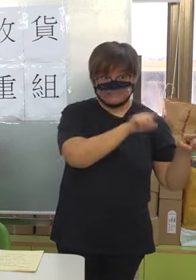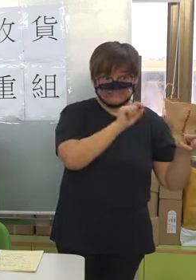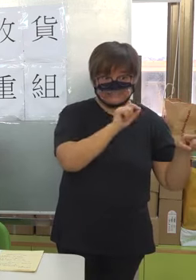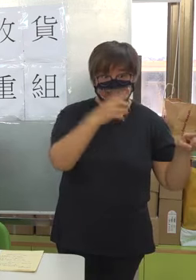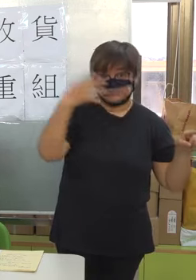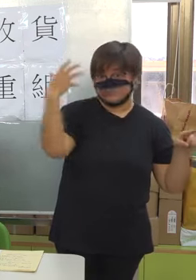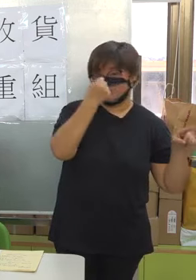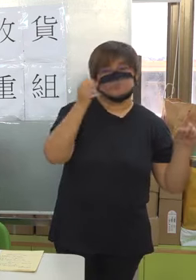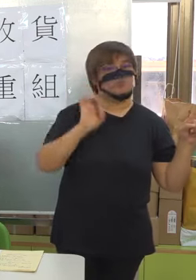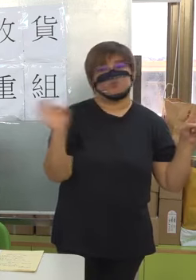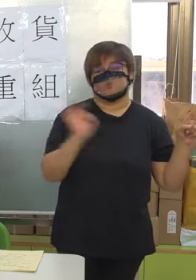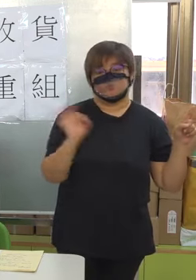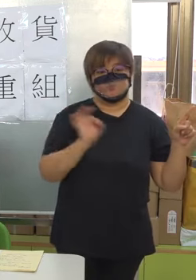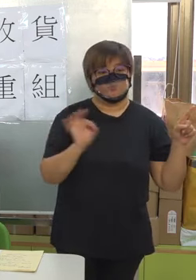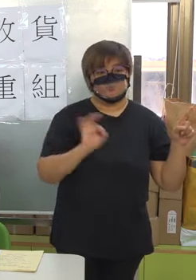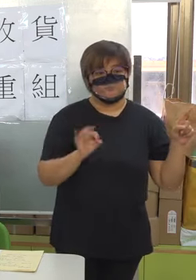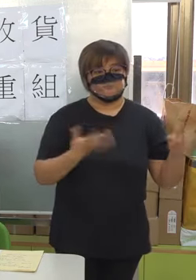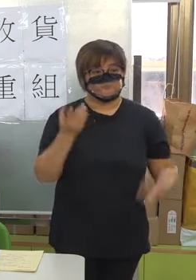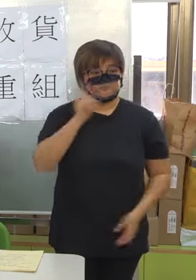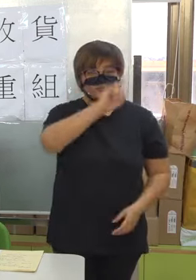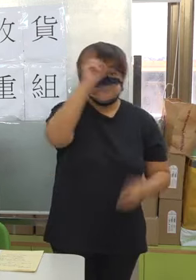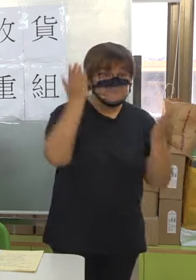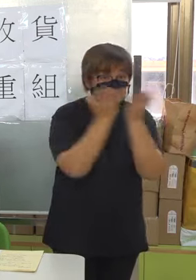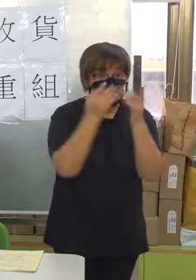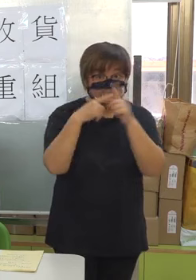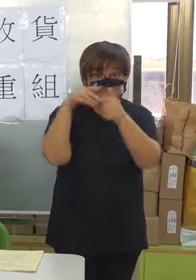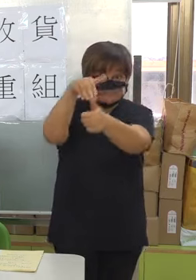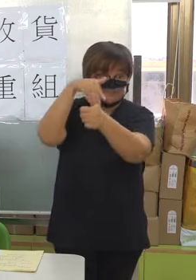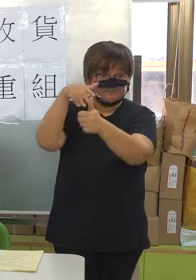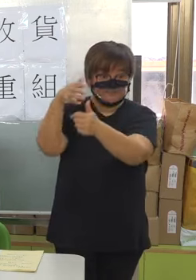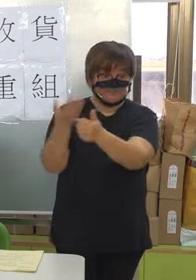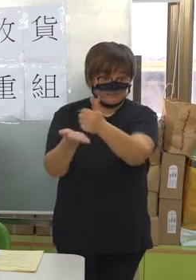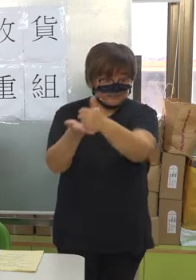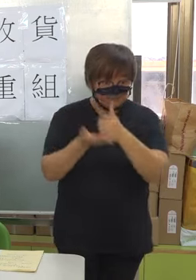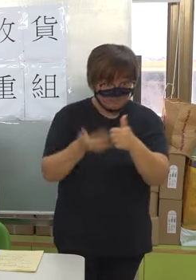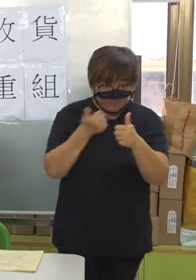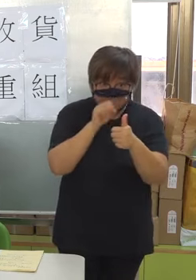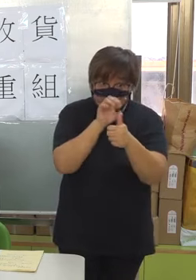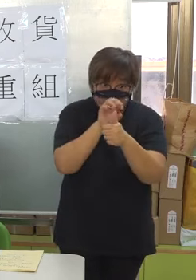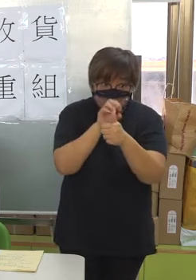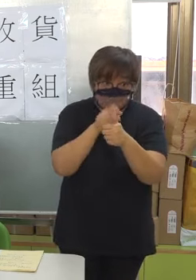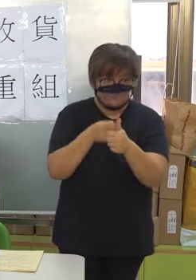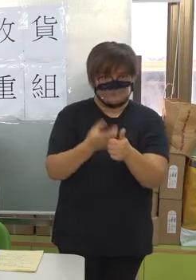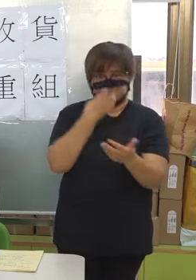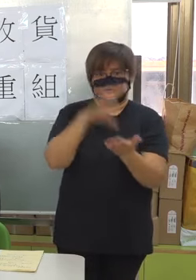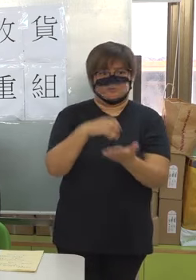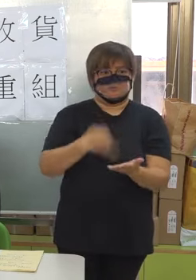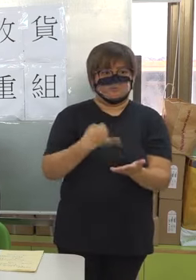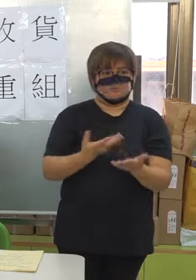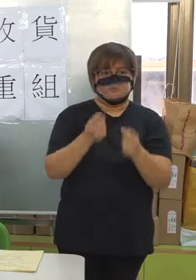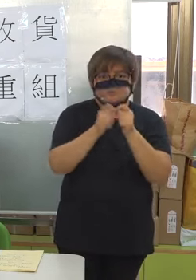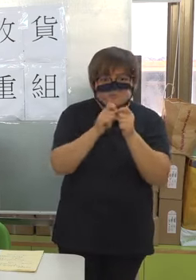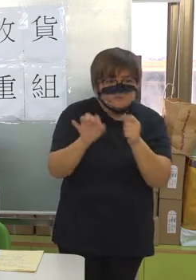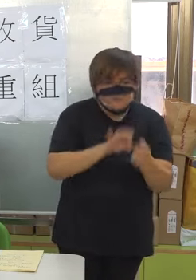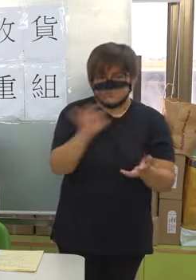何嘅證人或者係目擊者係去為呢一個721嘅元朗事件係作出任何嘅補充。其實你見到無論係